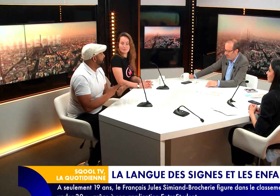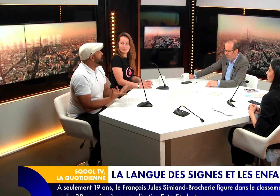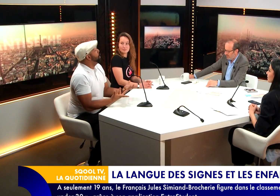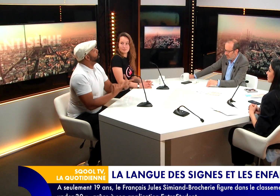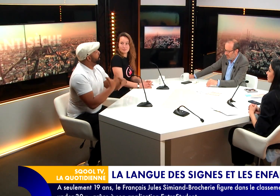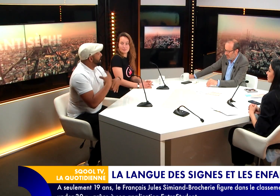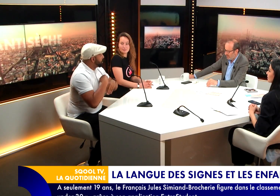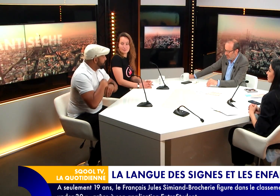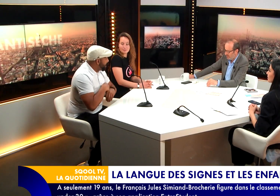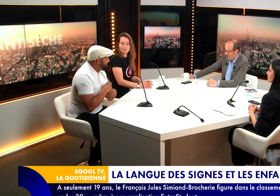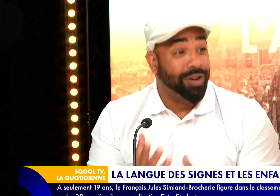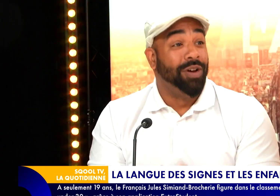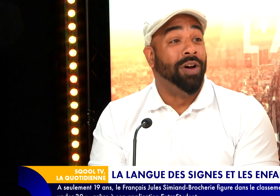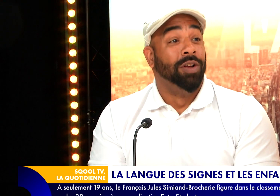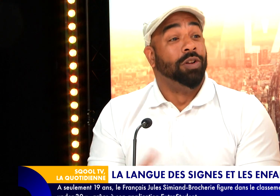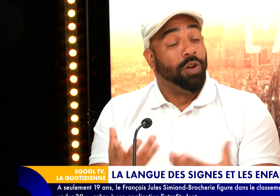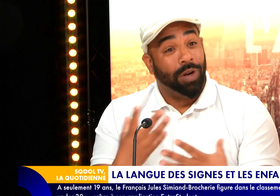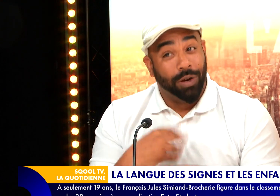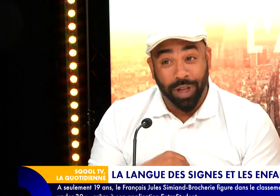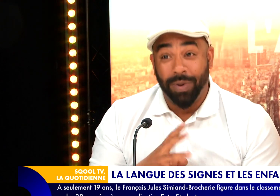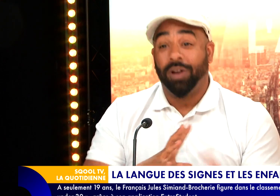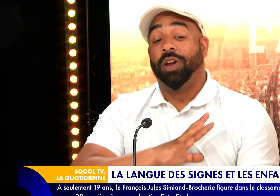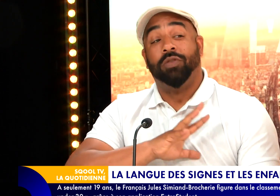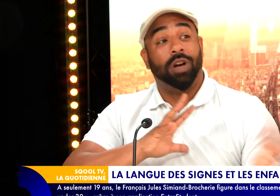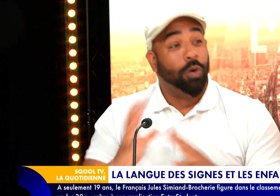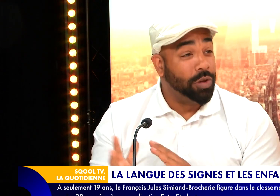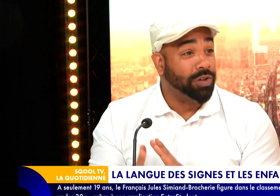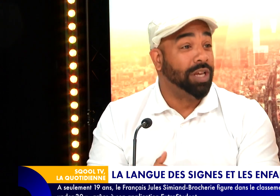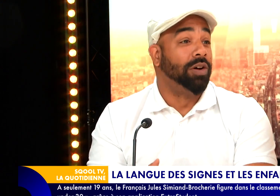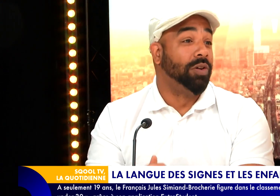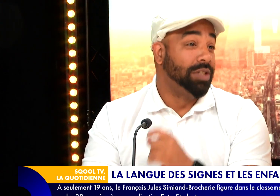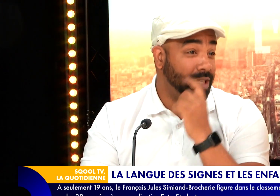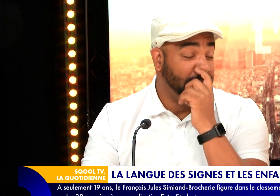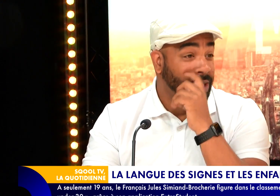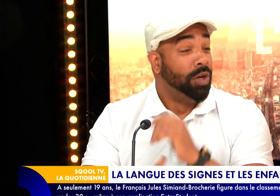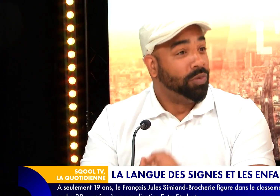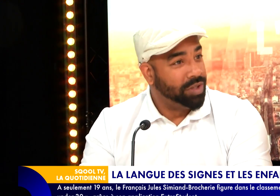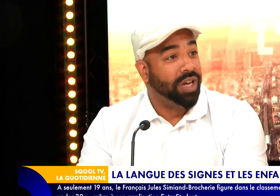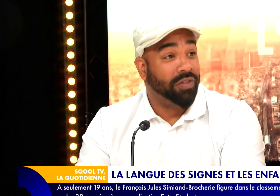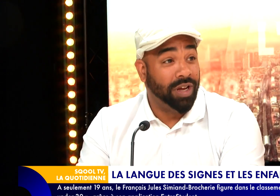rythmique, connaître la chanson par cœur. Une fois qu'on la connaît par cœur, il faut la retranscrire en langue des signes. Donc c'est un